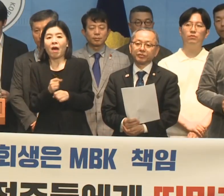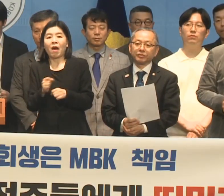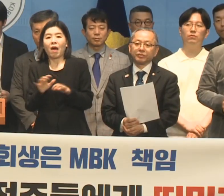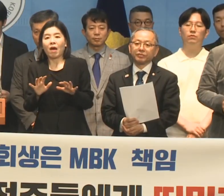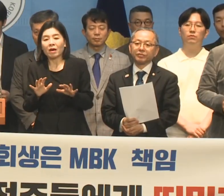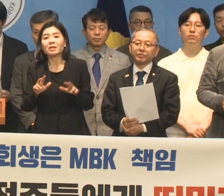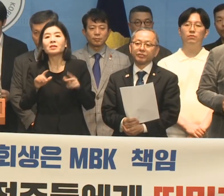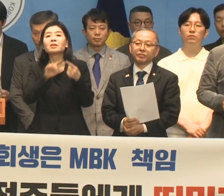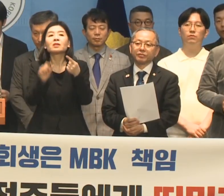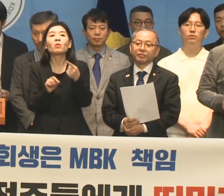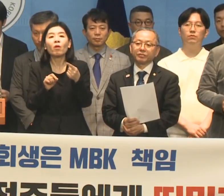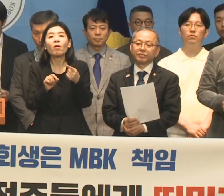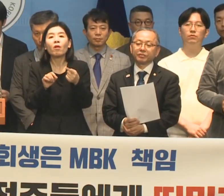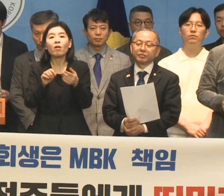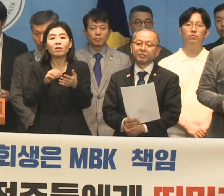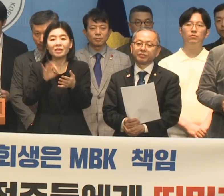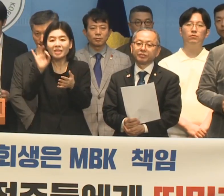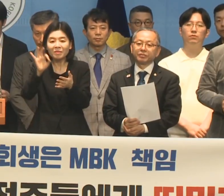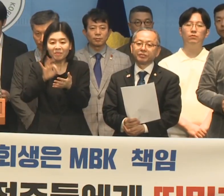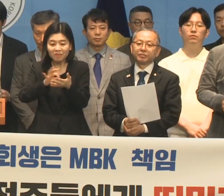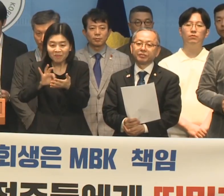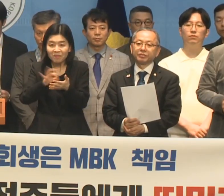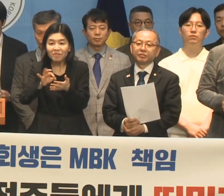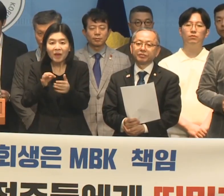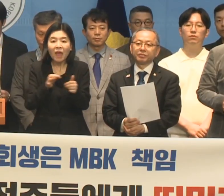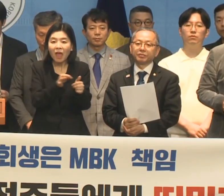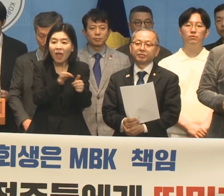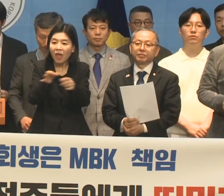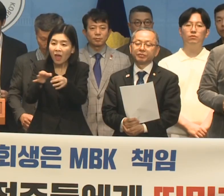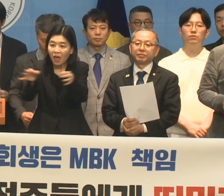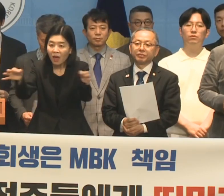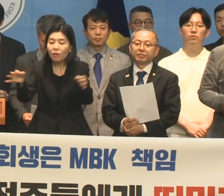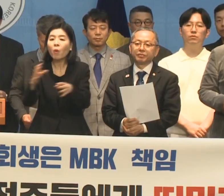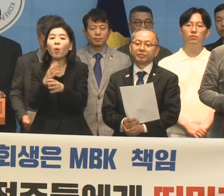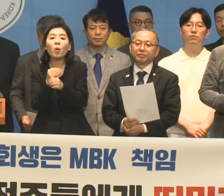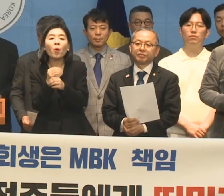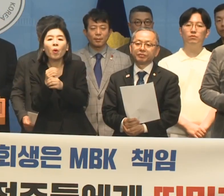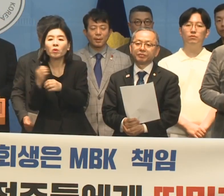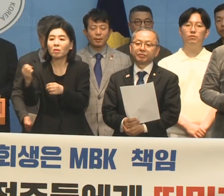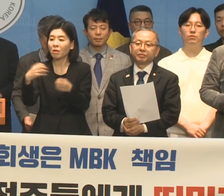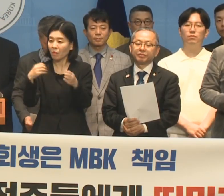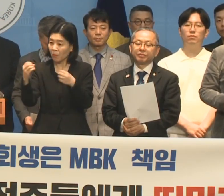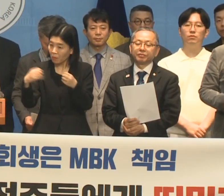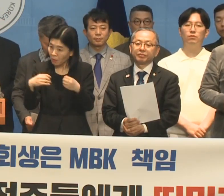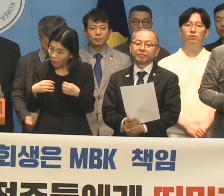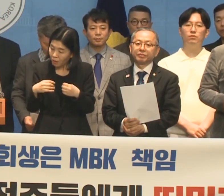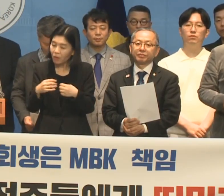정상금에 대해서 지급하겠다는 말과 함께 시기와 금액을 거론하기 시작했습니다.